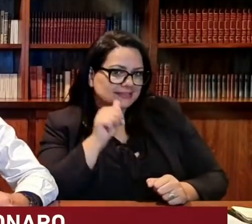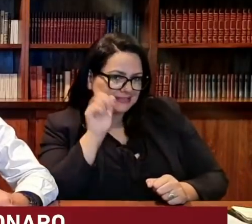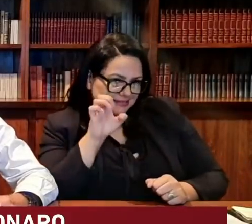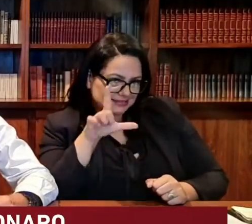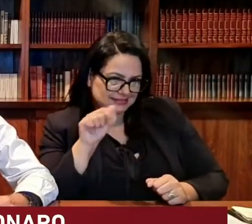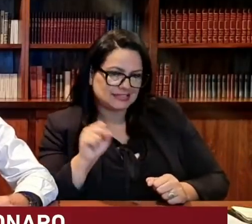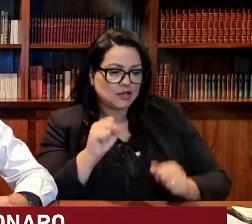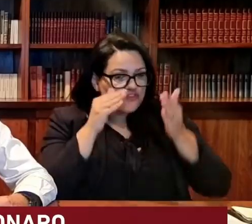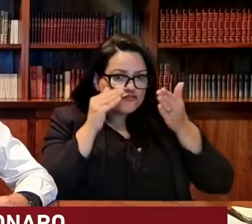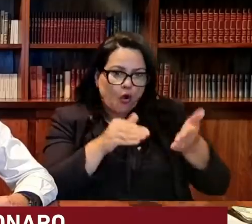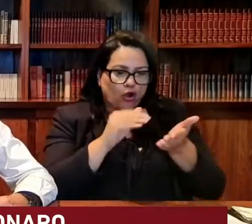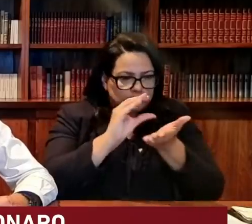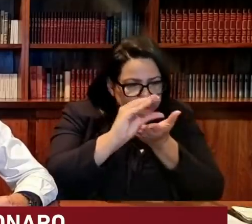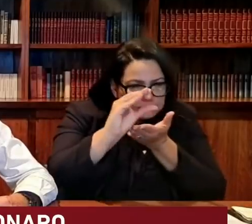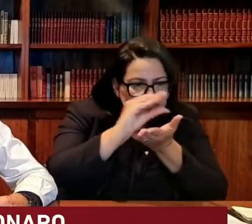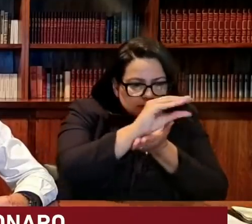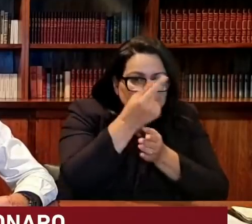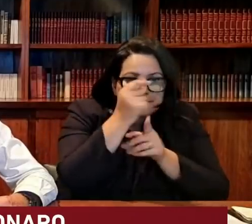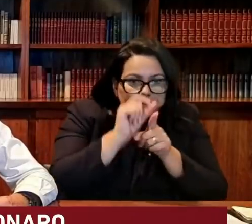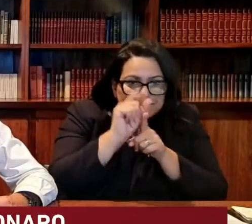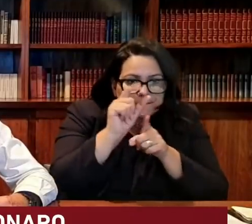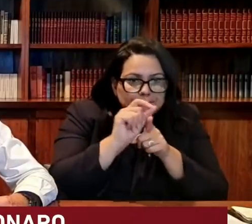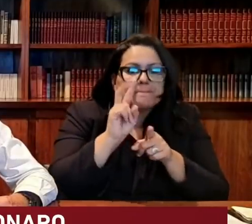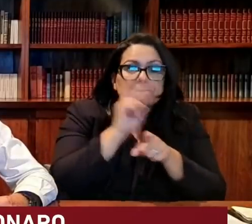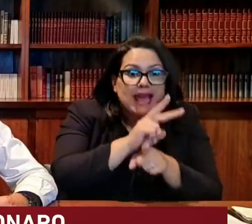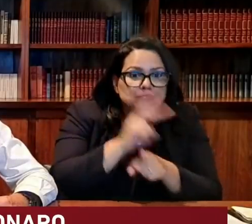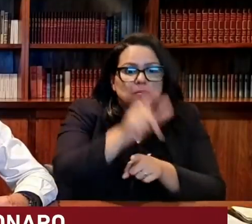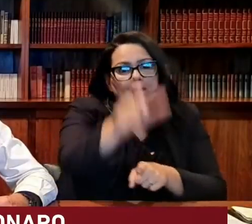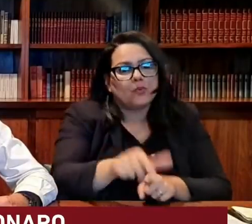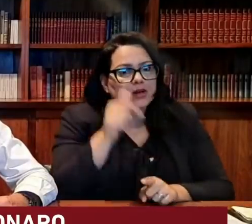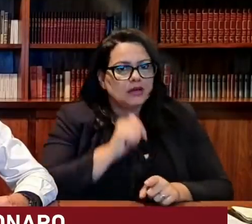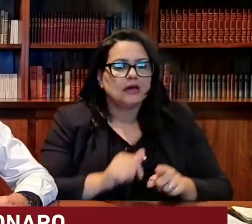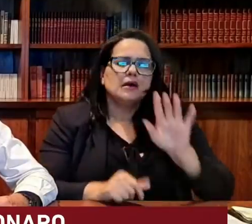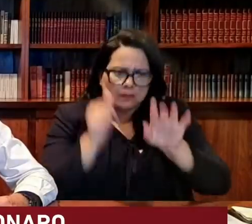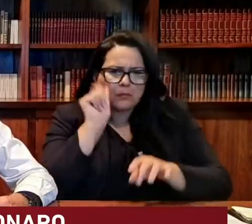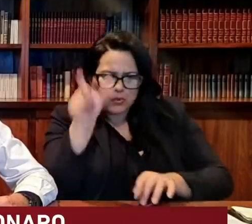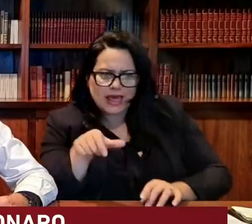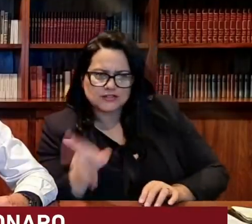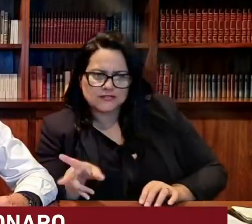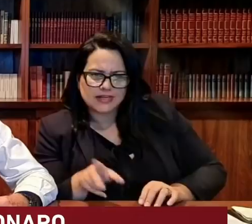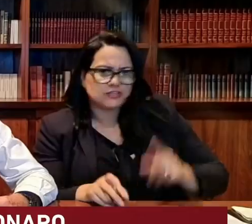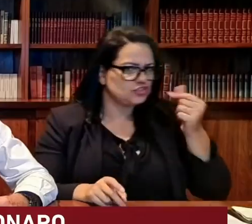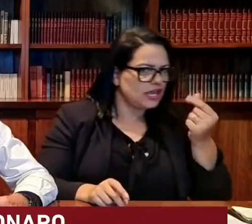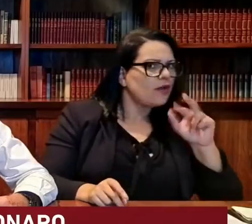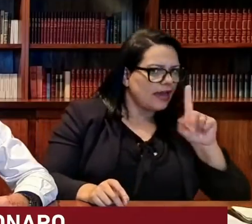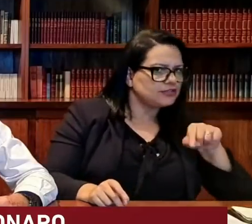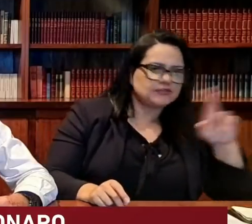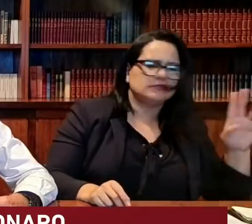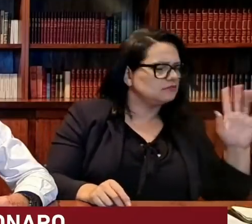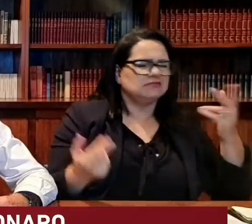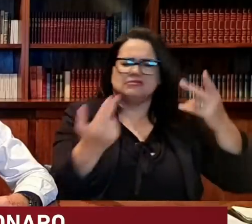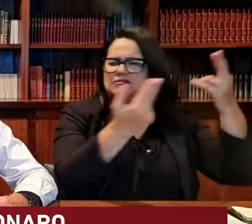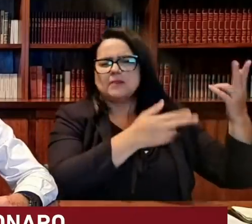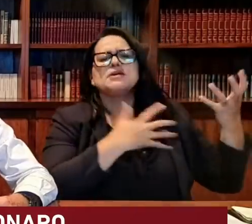direcionados especialmente para a mulher. Mulher é diferente? Dinheiro é diferente? Não, presidente, não é. Mas a gente quer trabalhar a questão